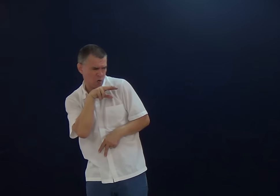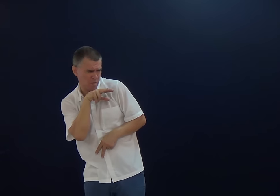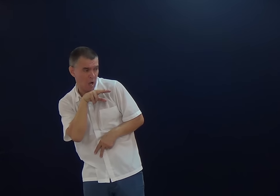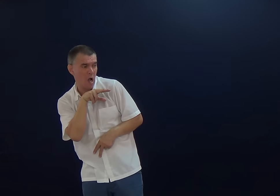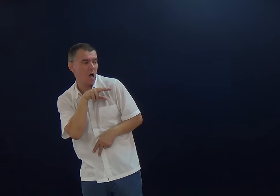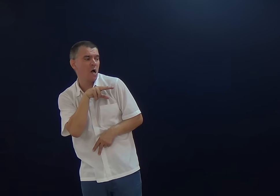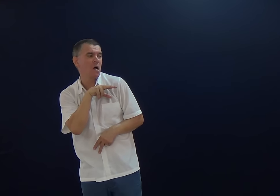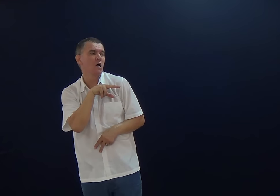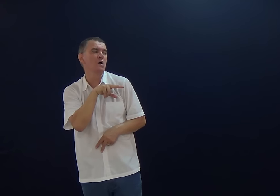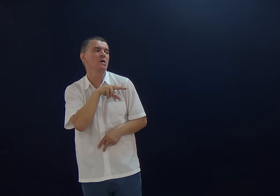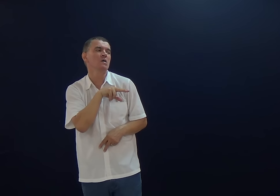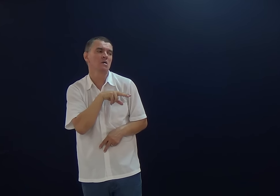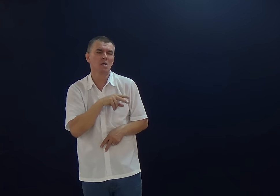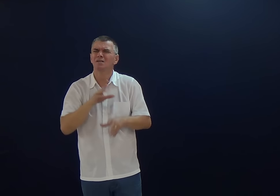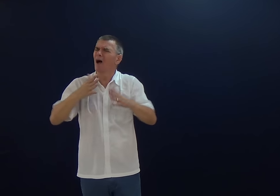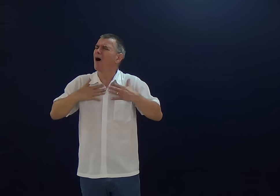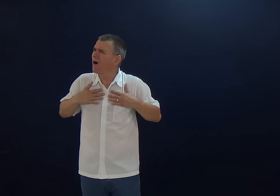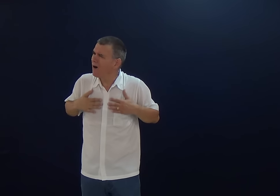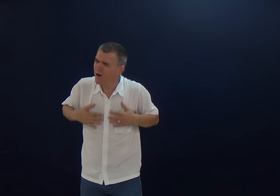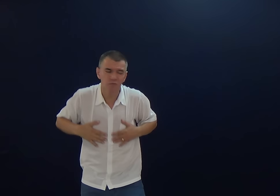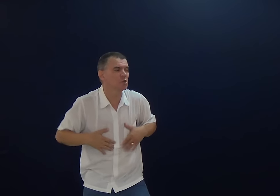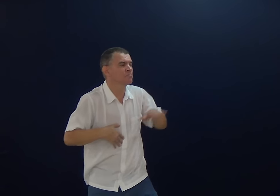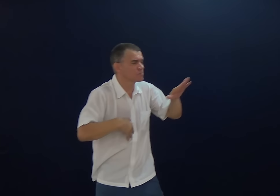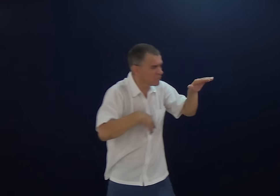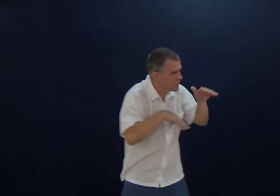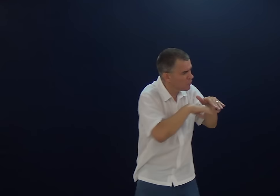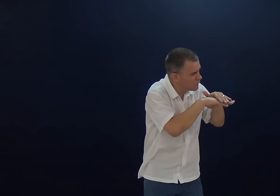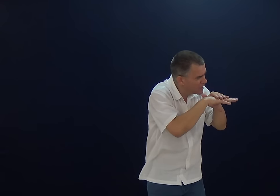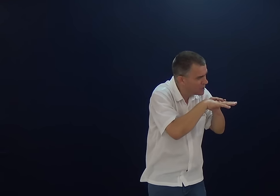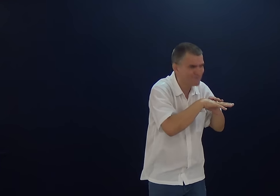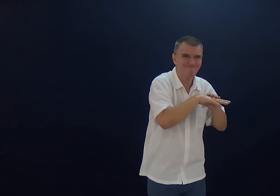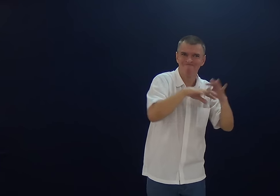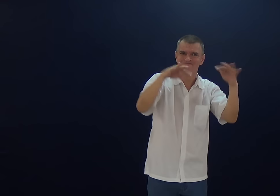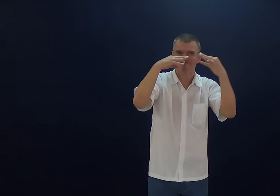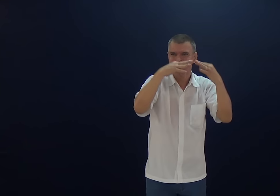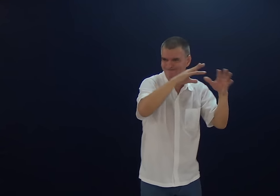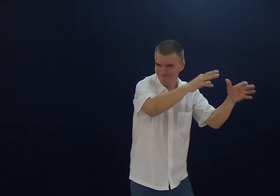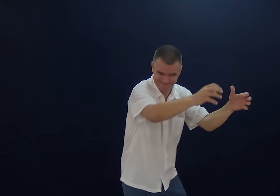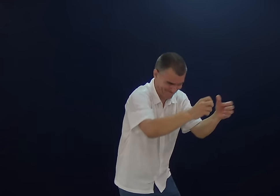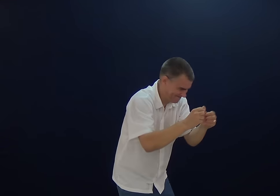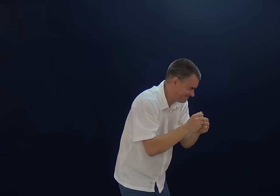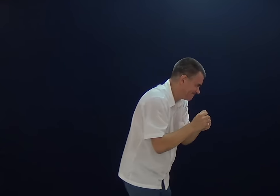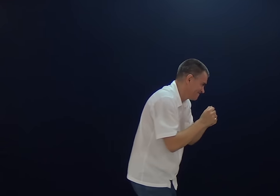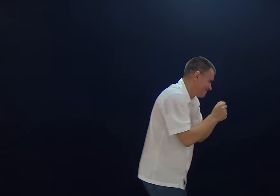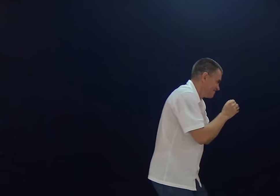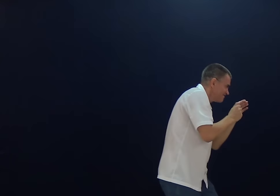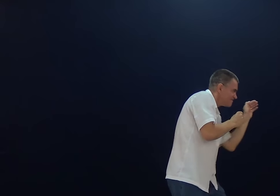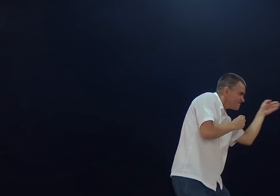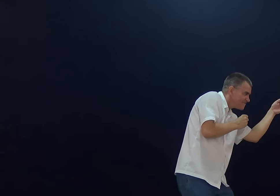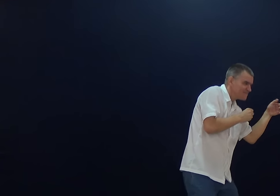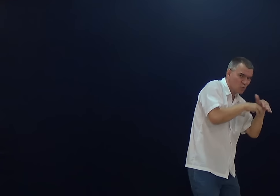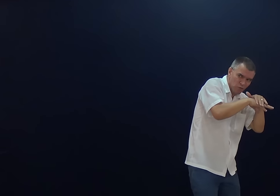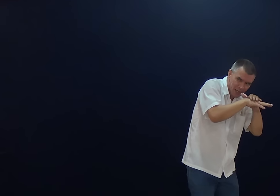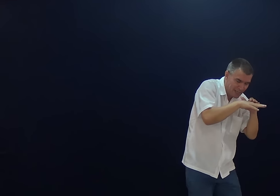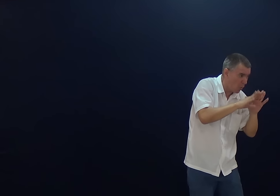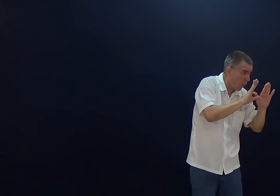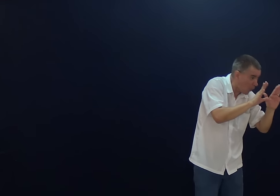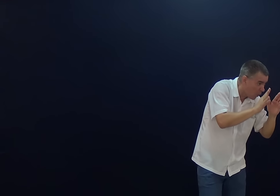aqui nesse lugar e começa a fofocar e fazer algumas coisas você vai você conversa você leva ali no particular você